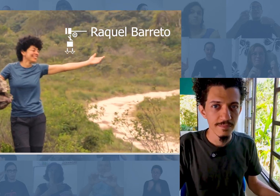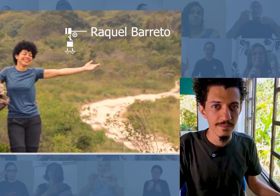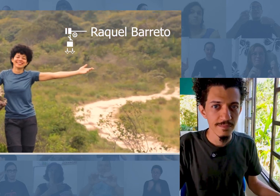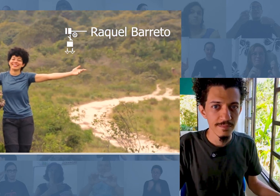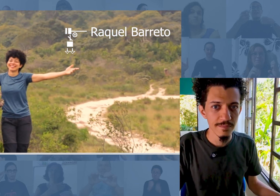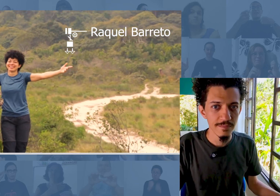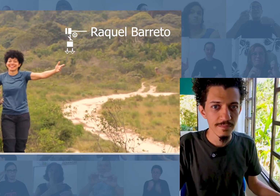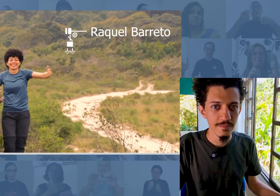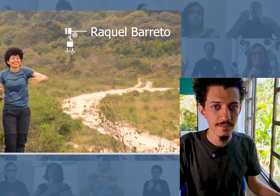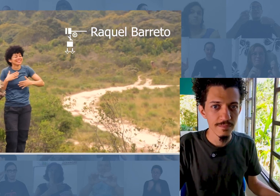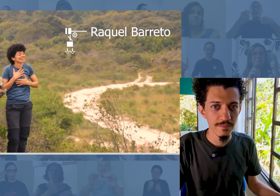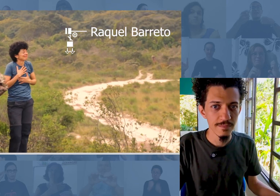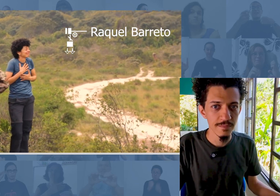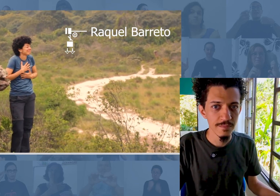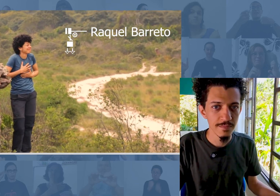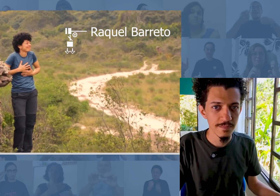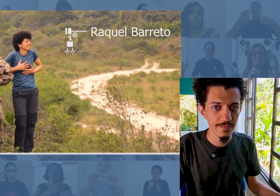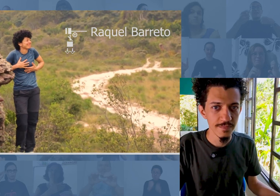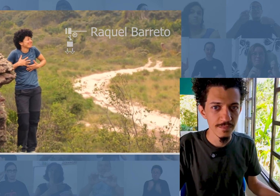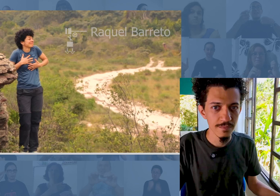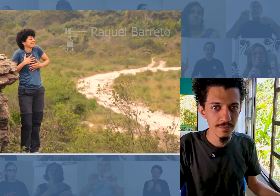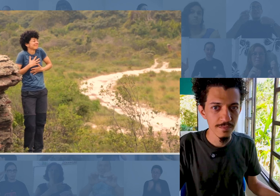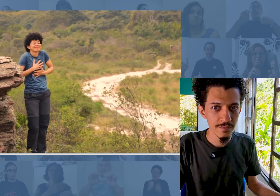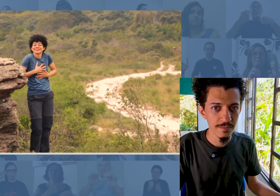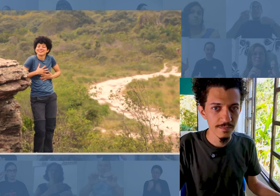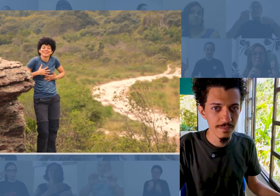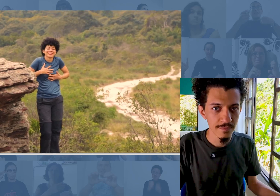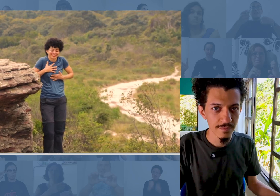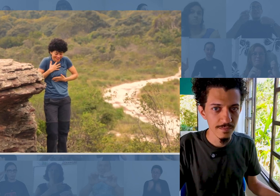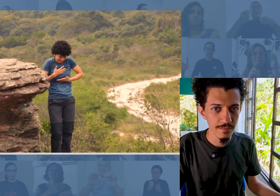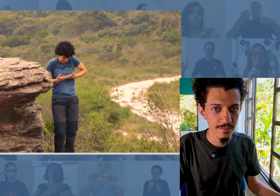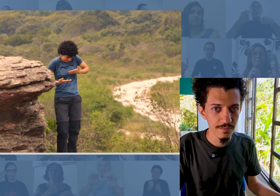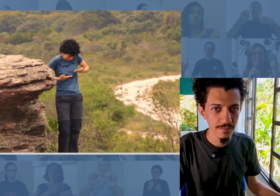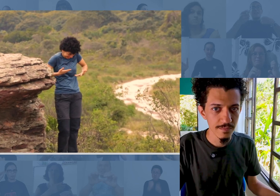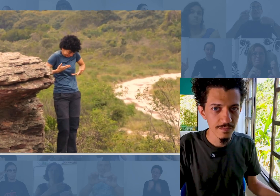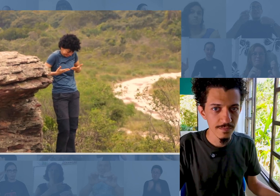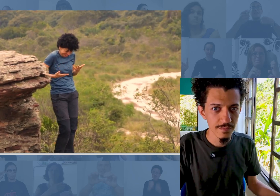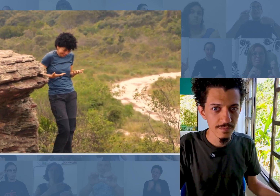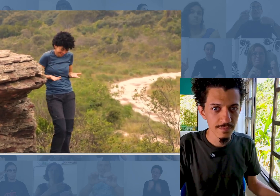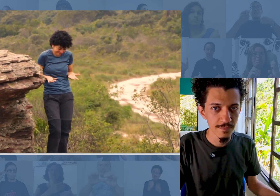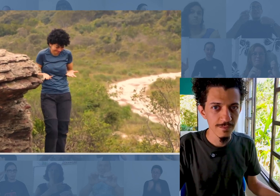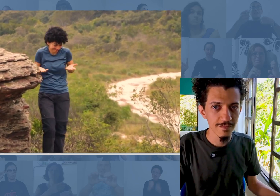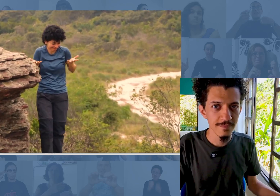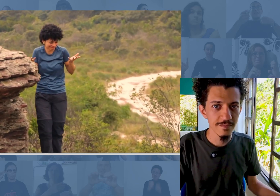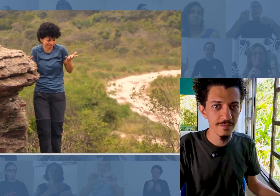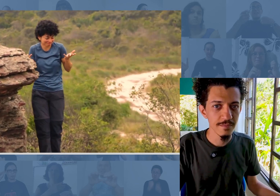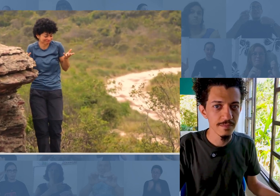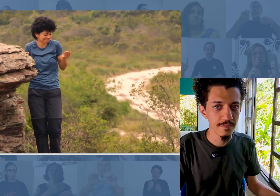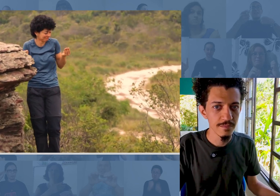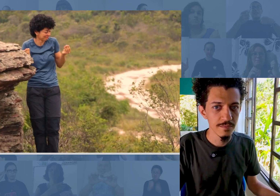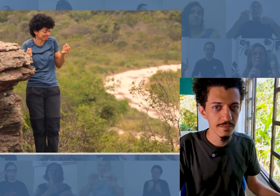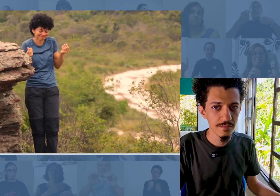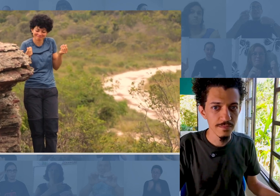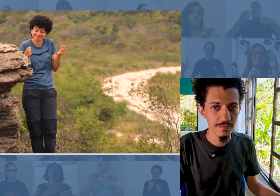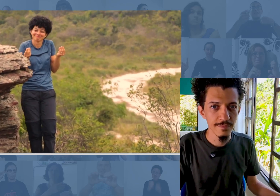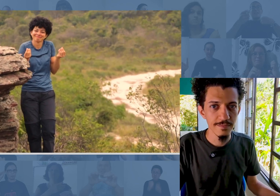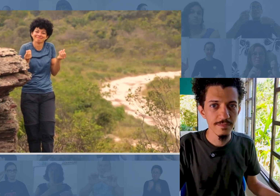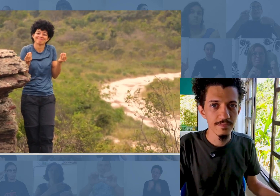Olha que lugar incrível. Que satisfação. Que vida. É